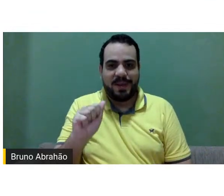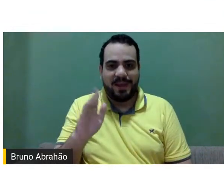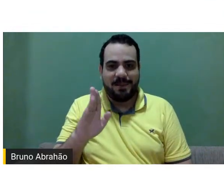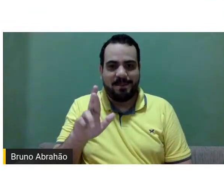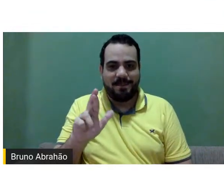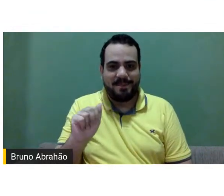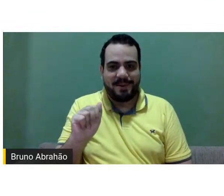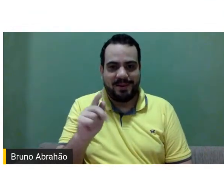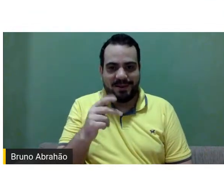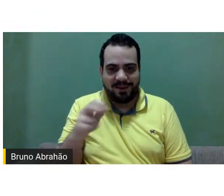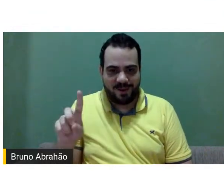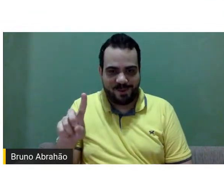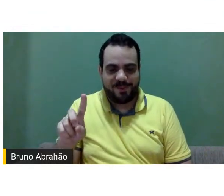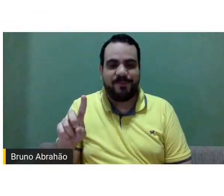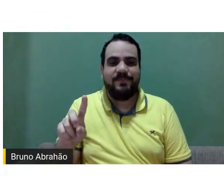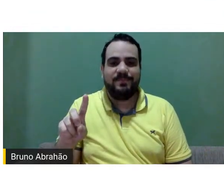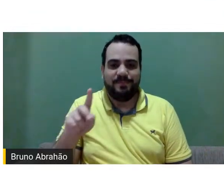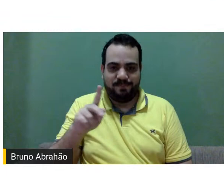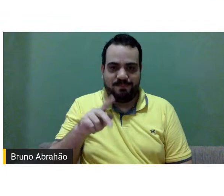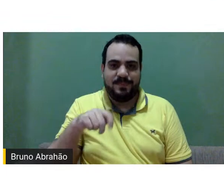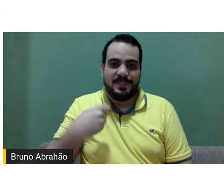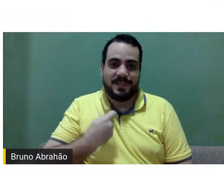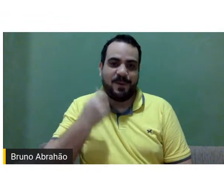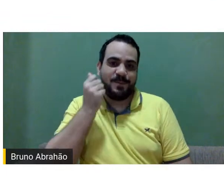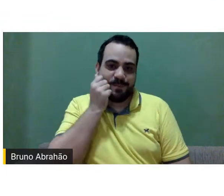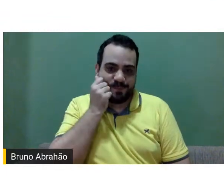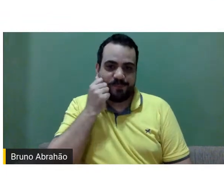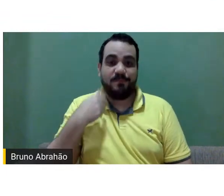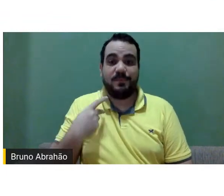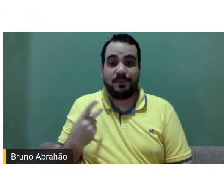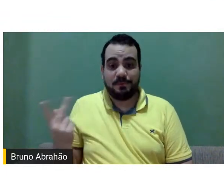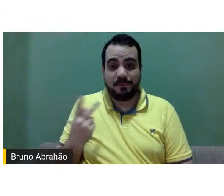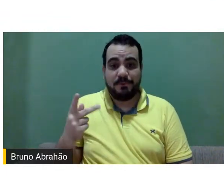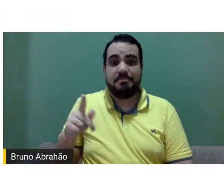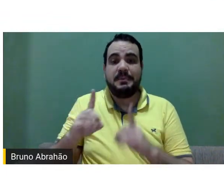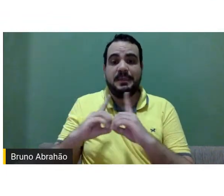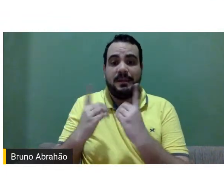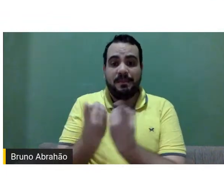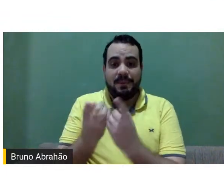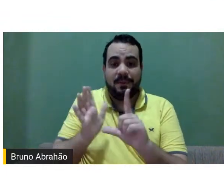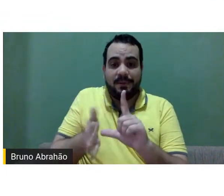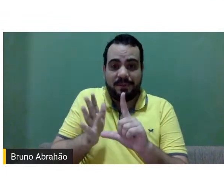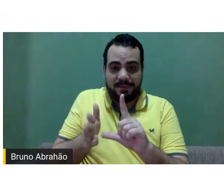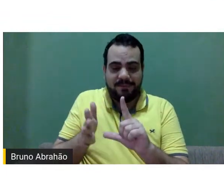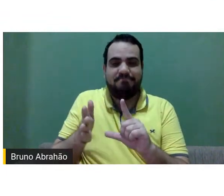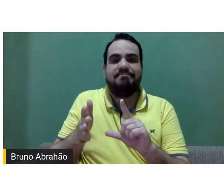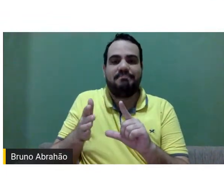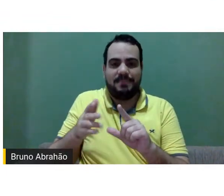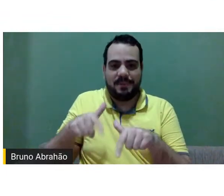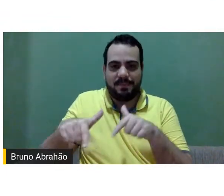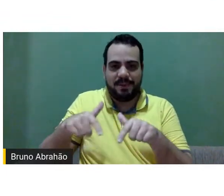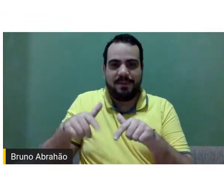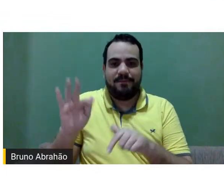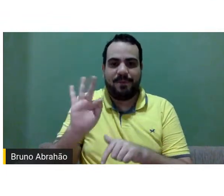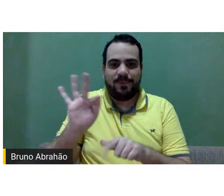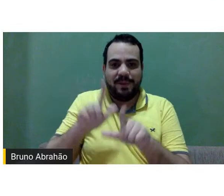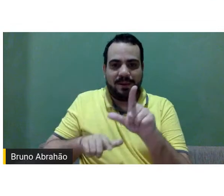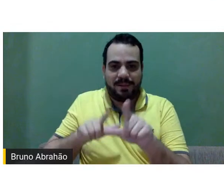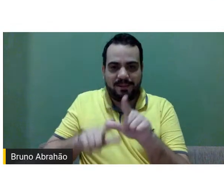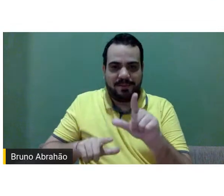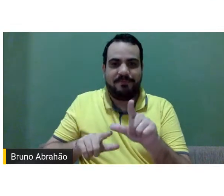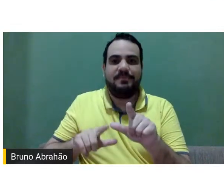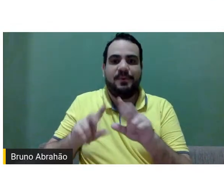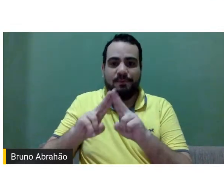atura pela UFRJ e eu vou me apresentar aqui os pouquinho Abraão é isso é meu sinal noite Nice